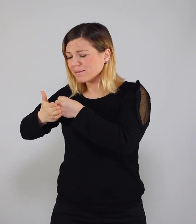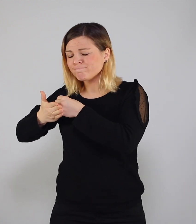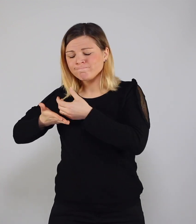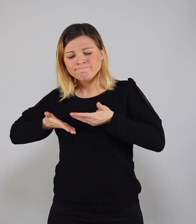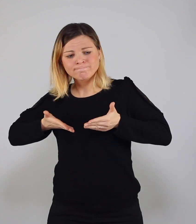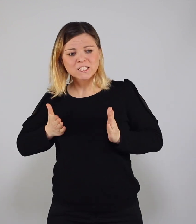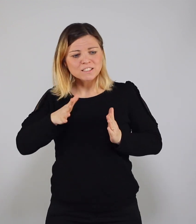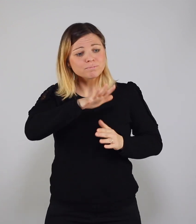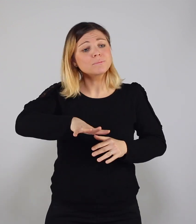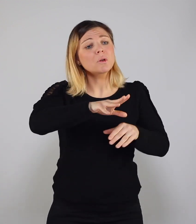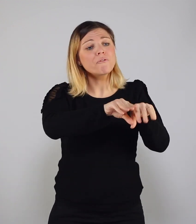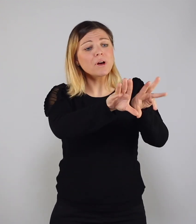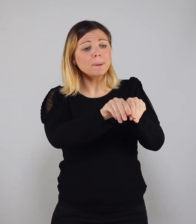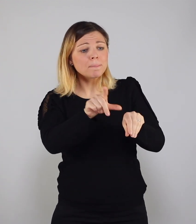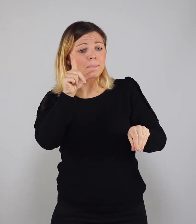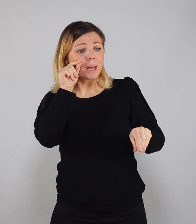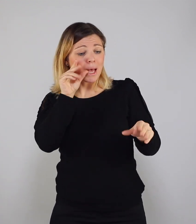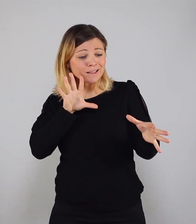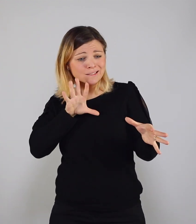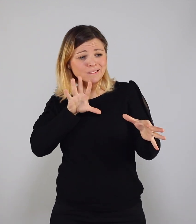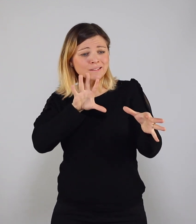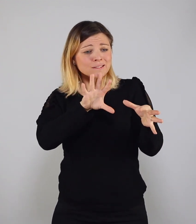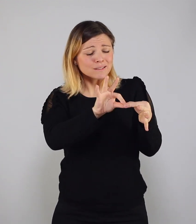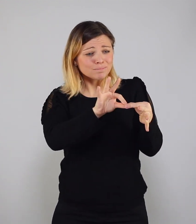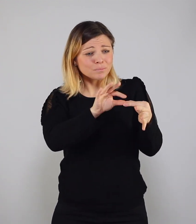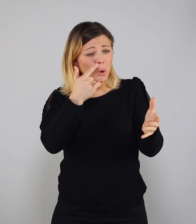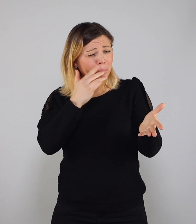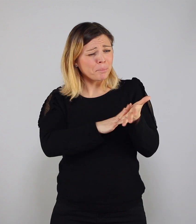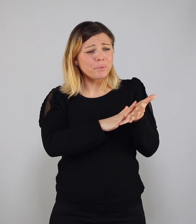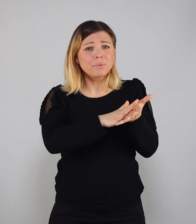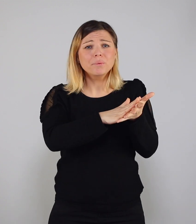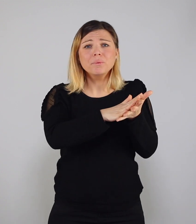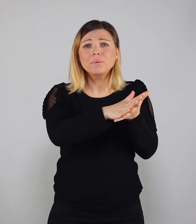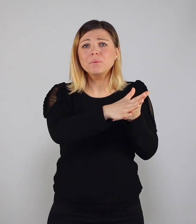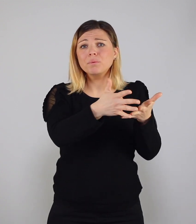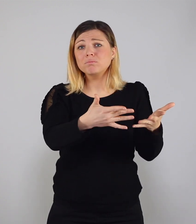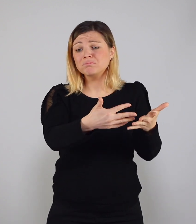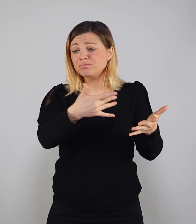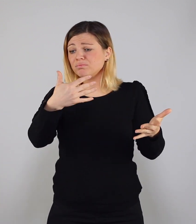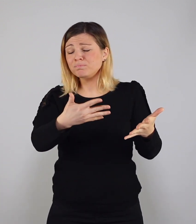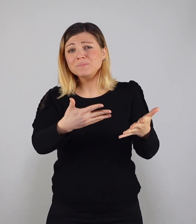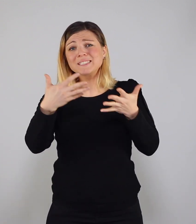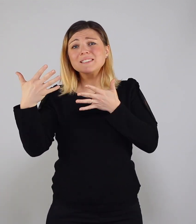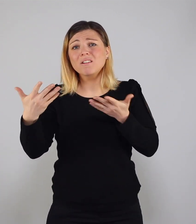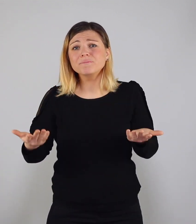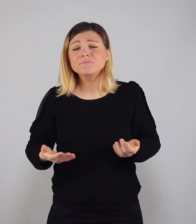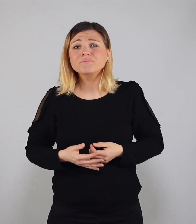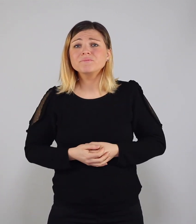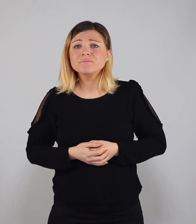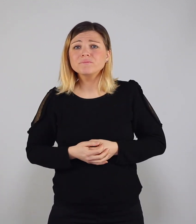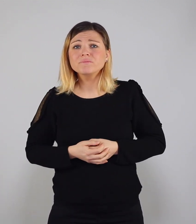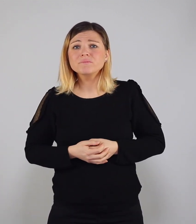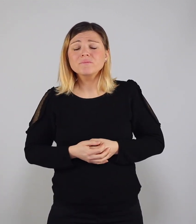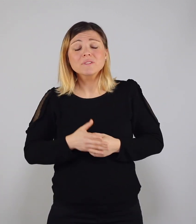de celle-ci et d'autres personnes, j'ai décidé de renouer avec ma famille paternelle que j'avais perdue de vue